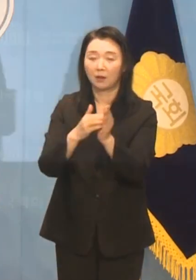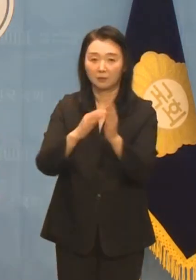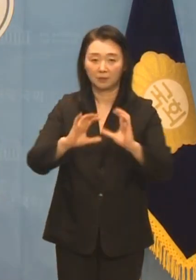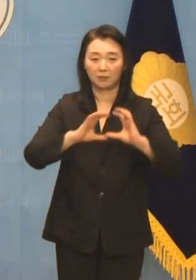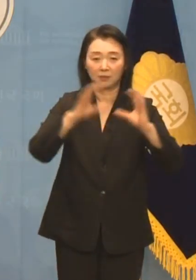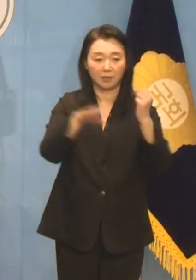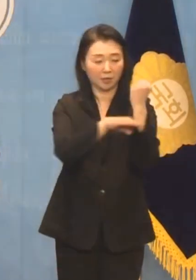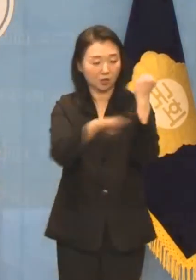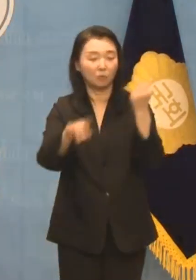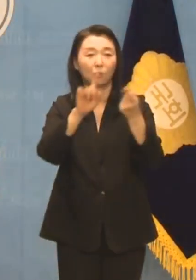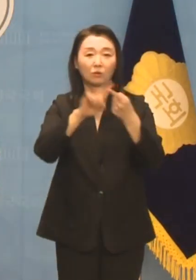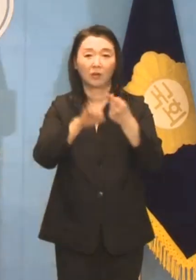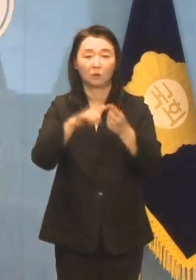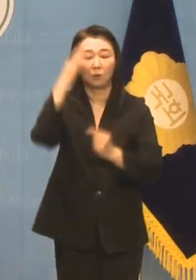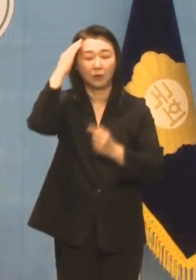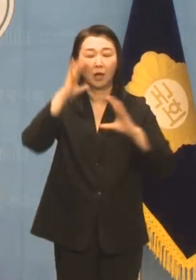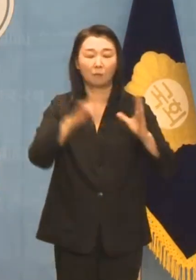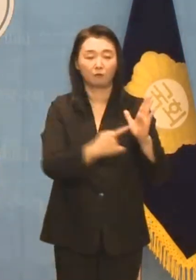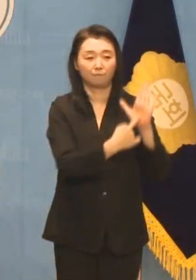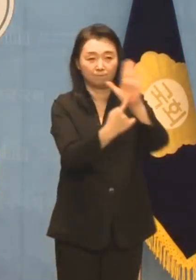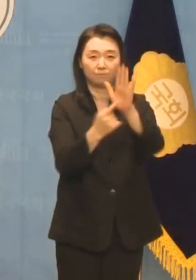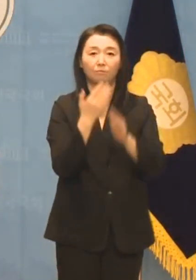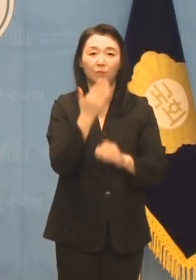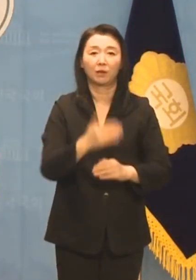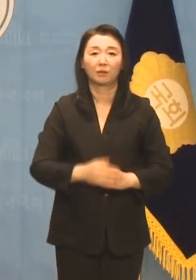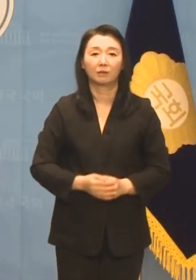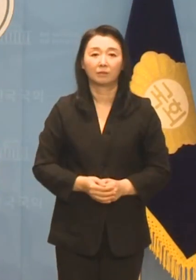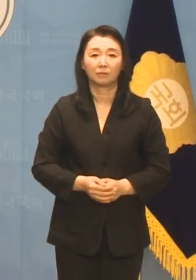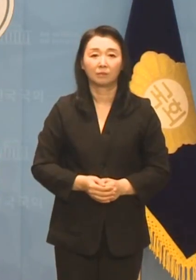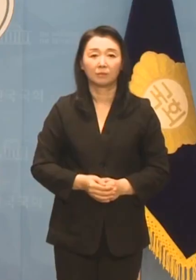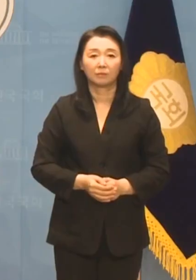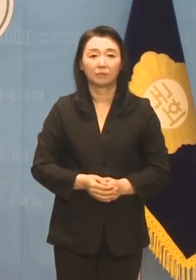표준으로 우뚝 서게 될 것입니다.